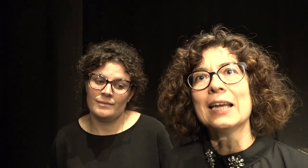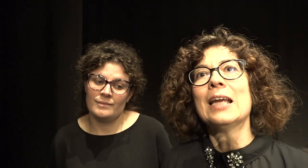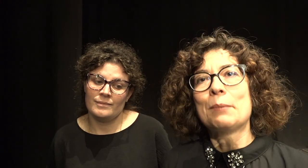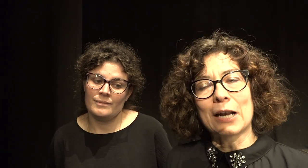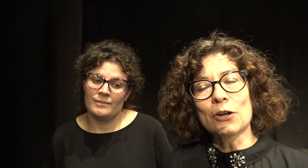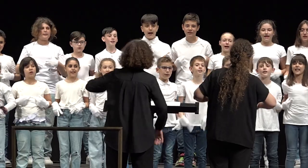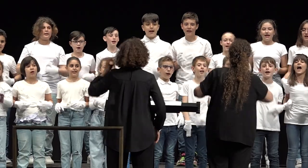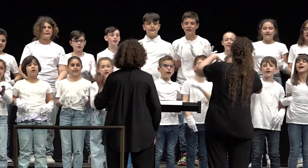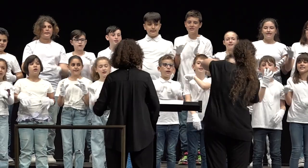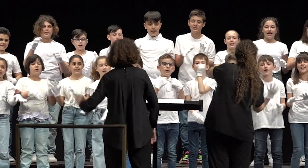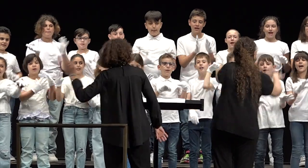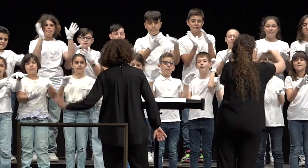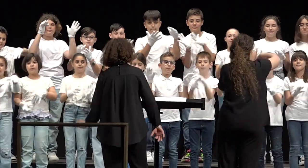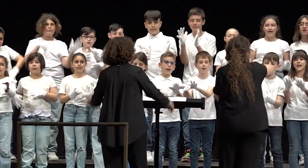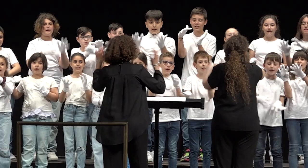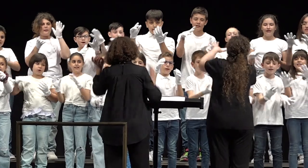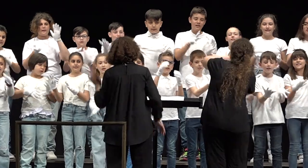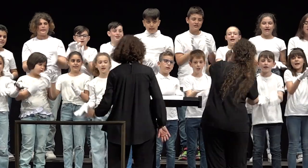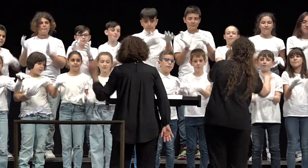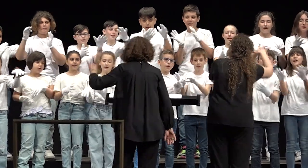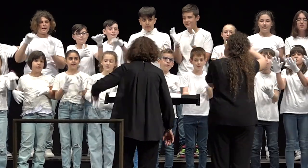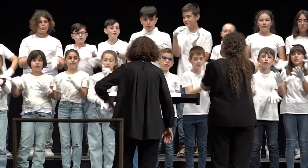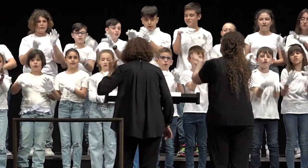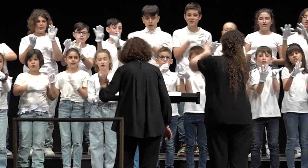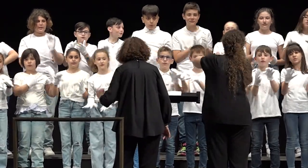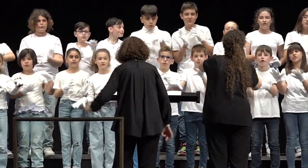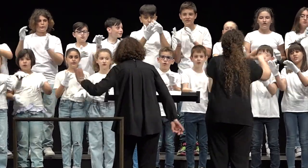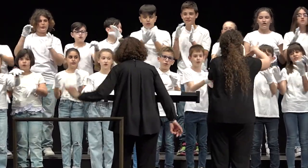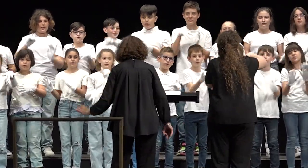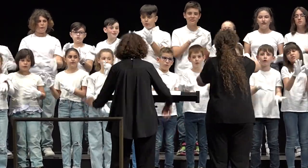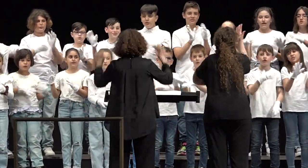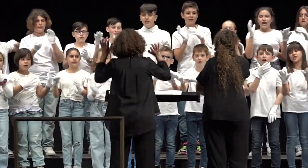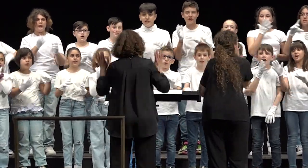per la nostra associazione che è appunto il linguaggio dei segni, la lingua dei segni.